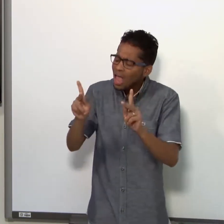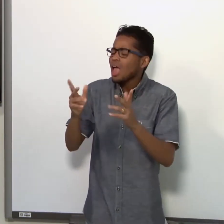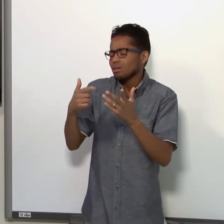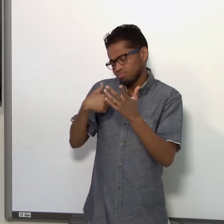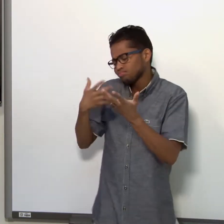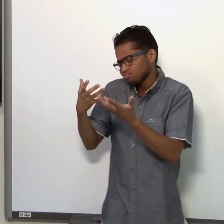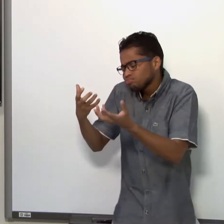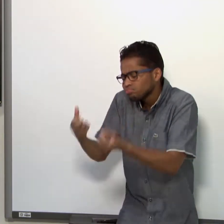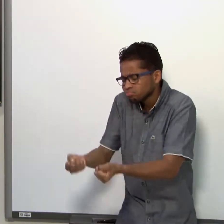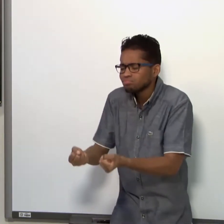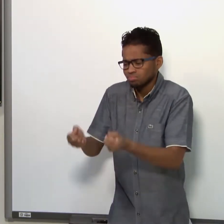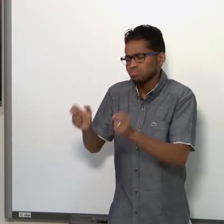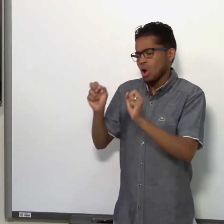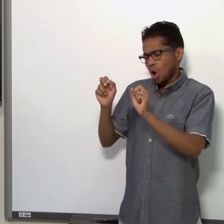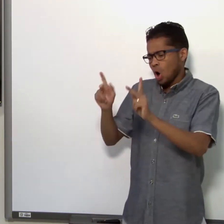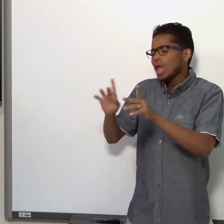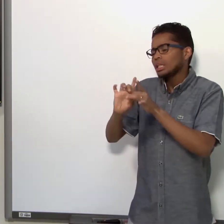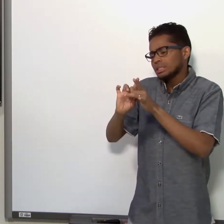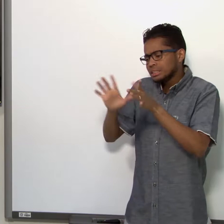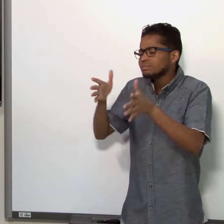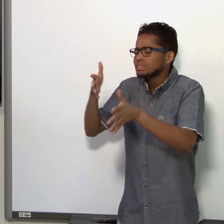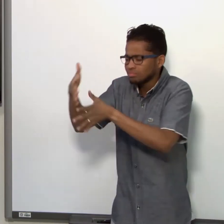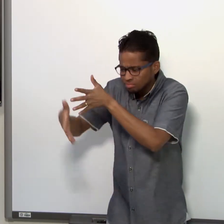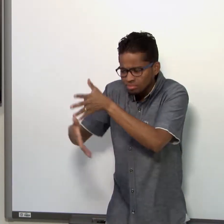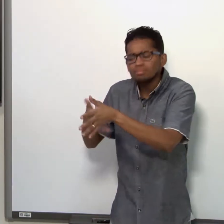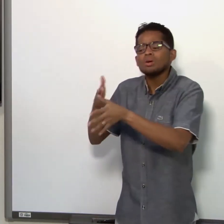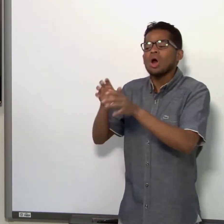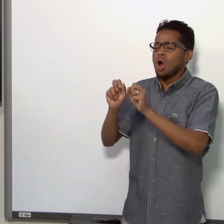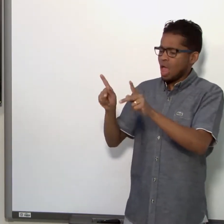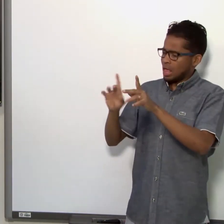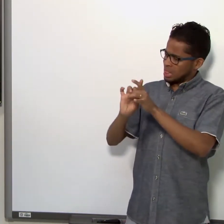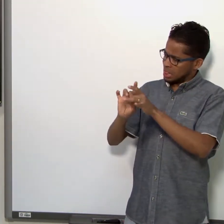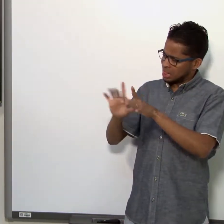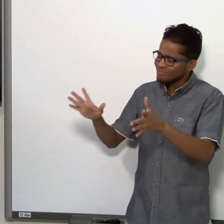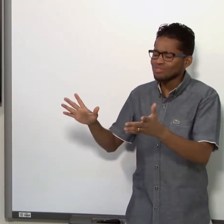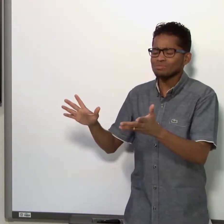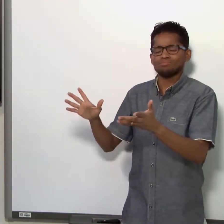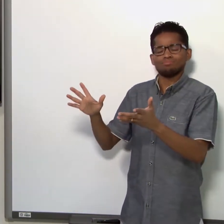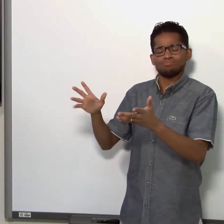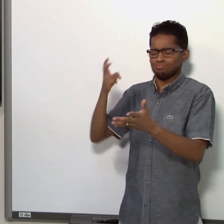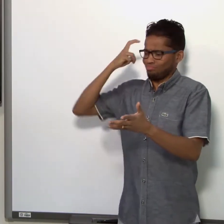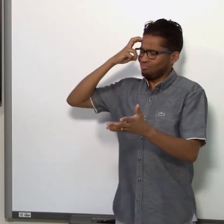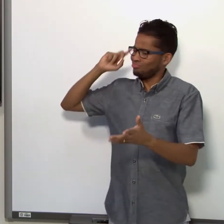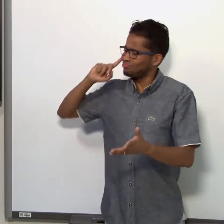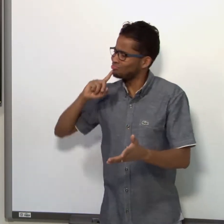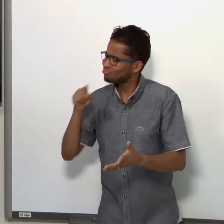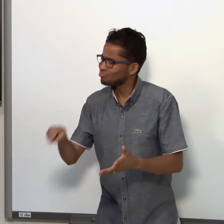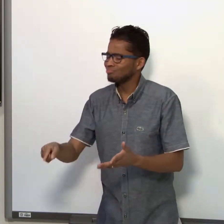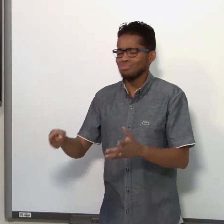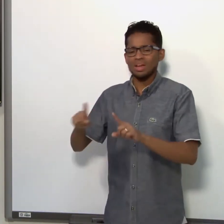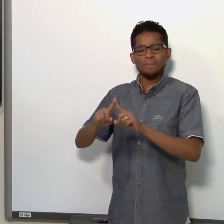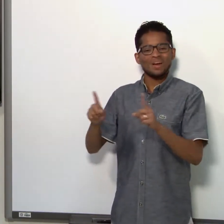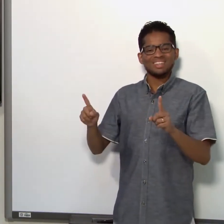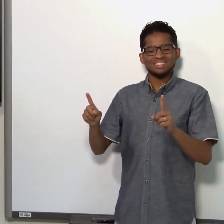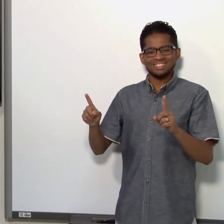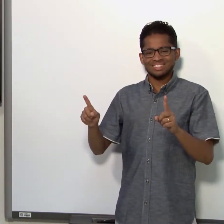Então, há essa aceitação da língua de sinais, sim. Existe a aceitação da cultura surda.